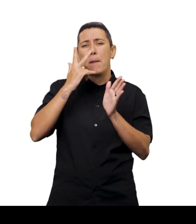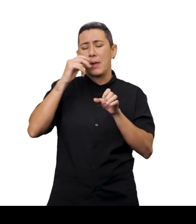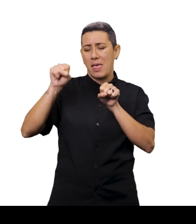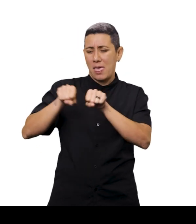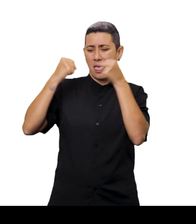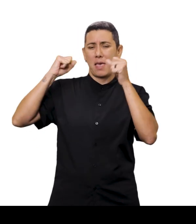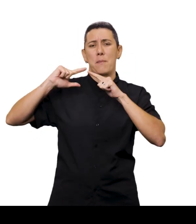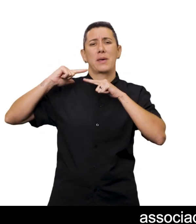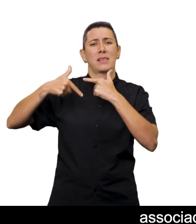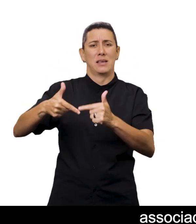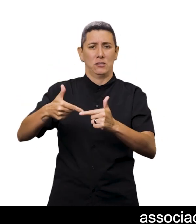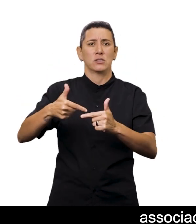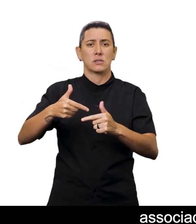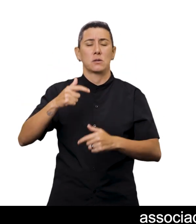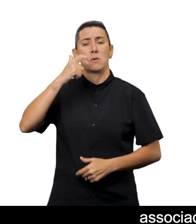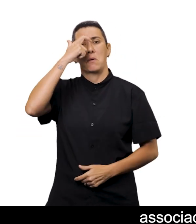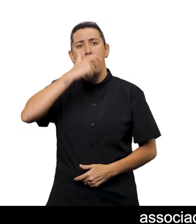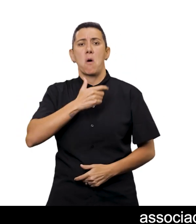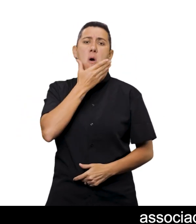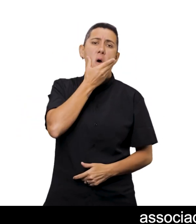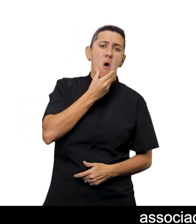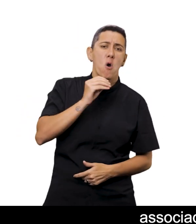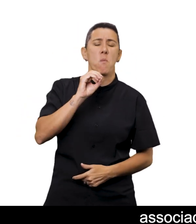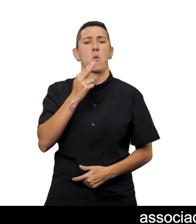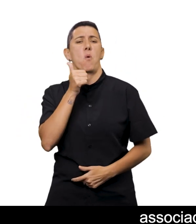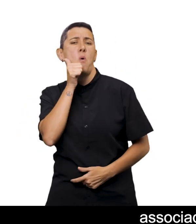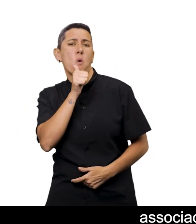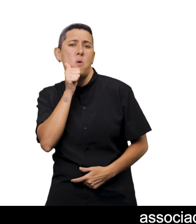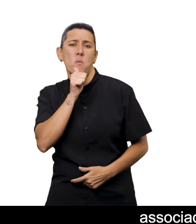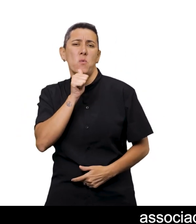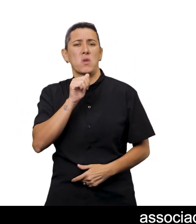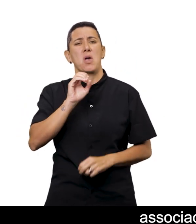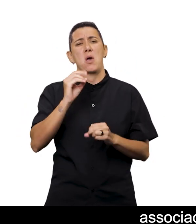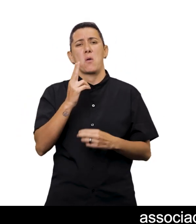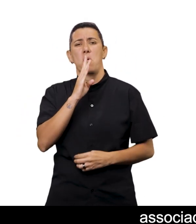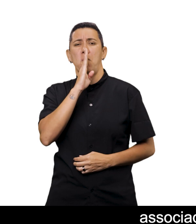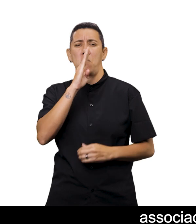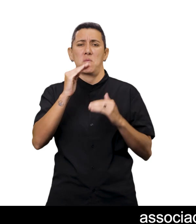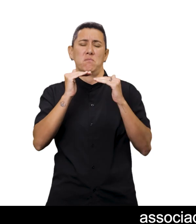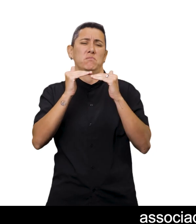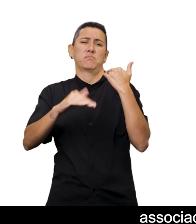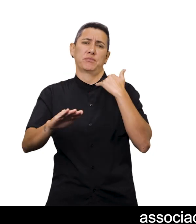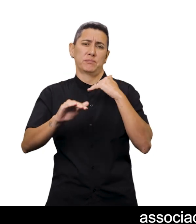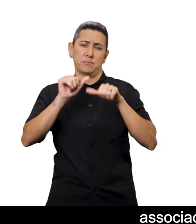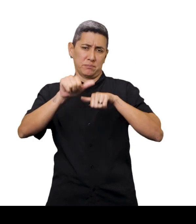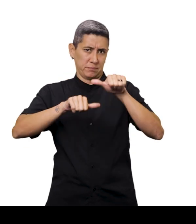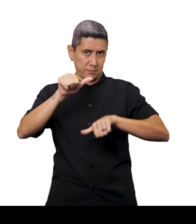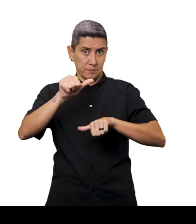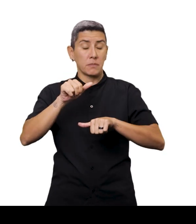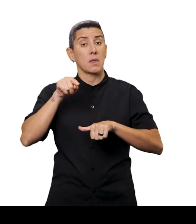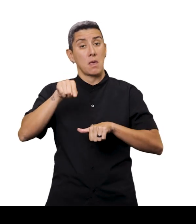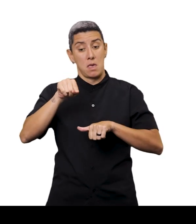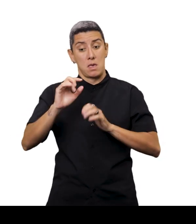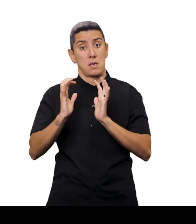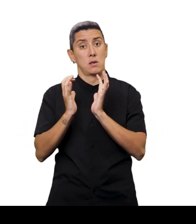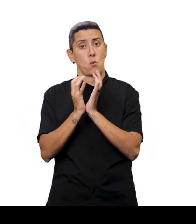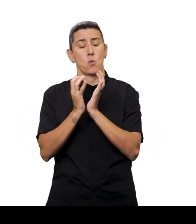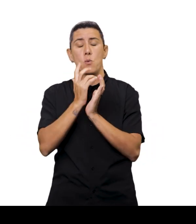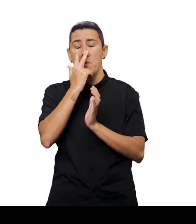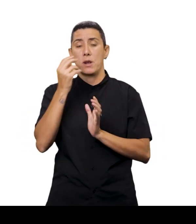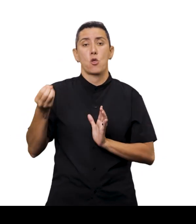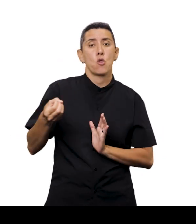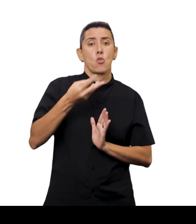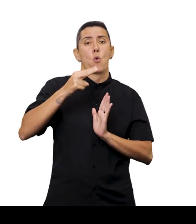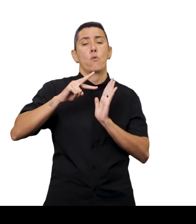normas tradicionais associadas ao masculino, ao feminino e à heterossexualidade. Desde então, o